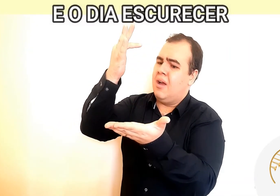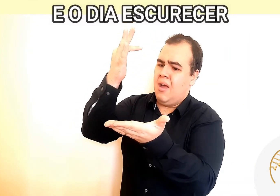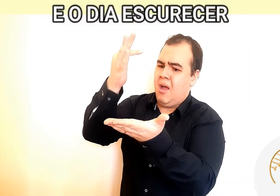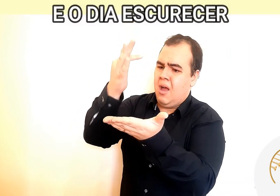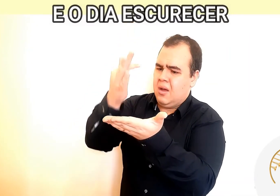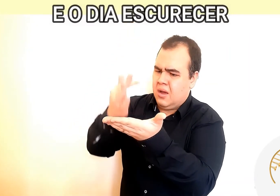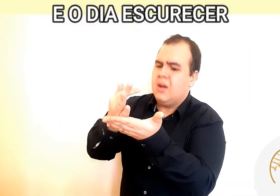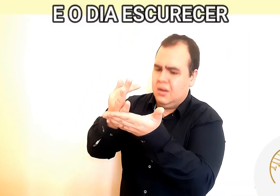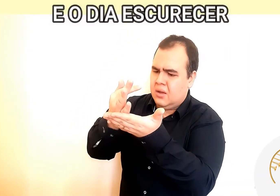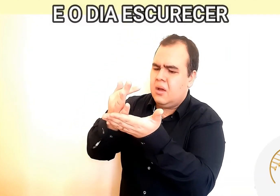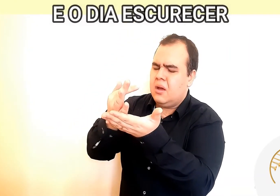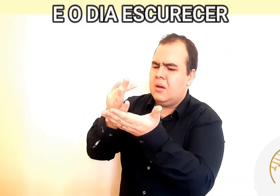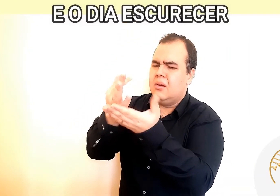quando a fé